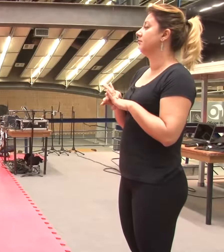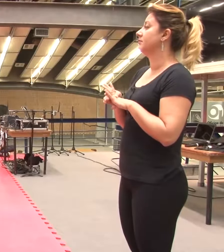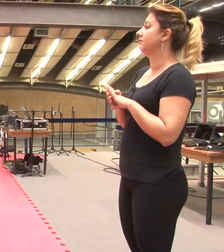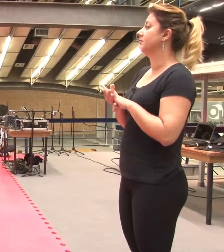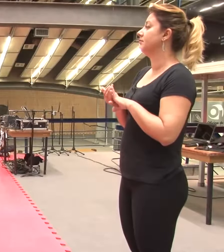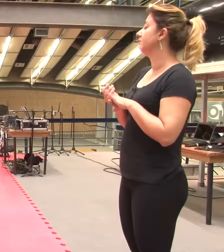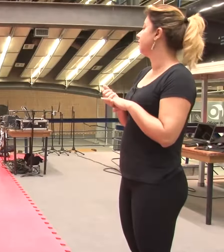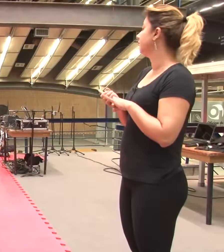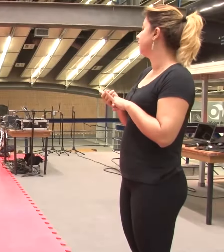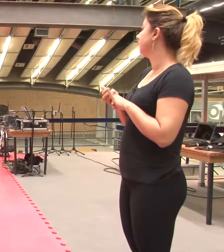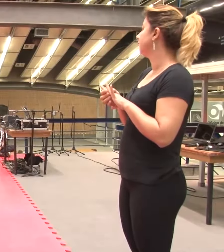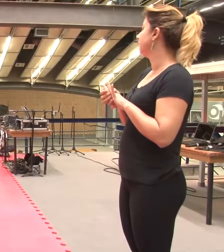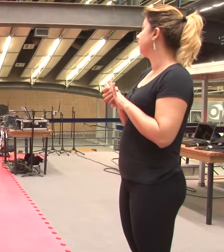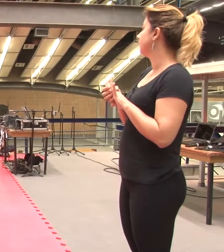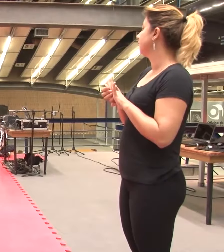por exemplo,